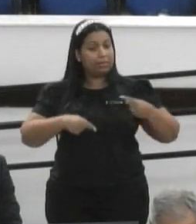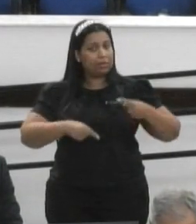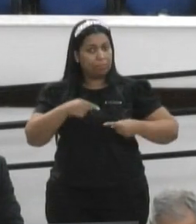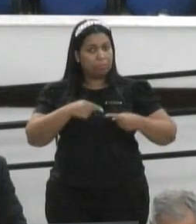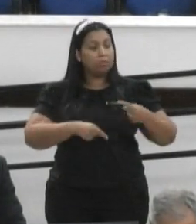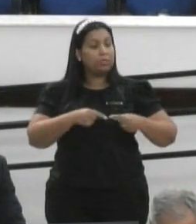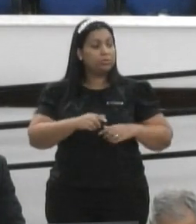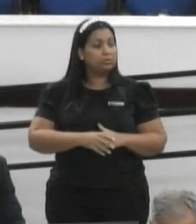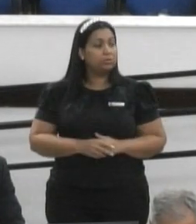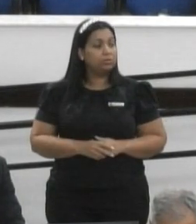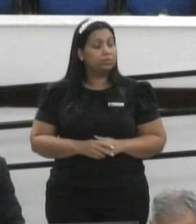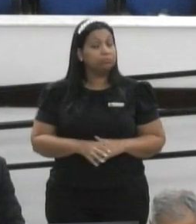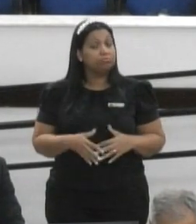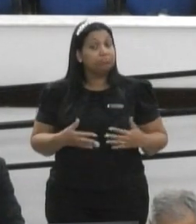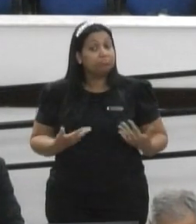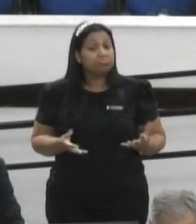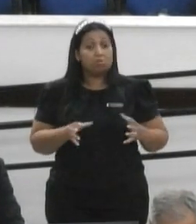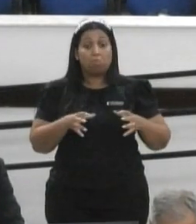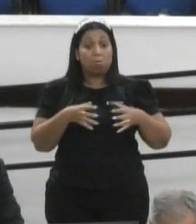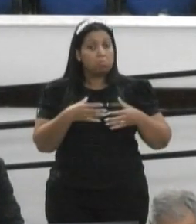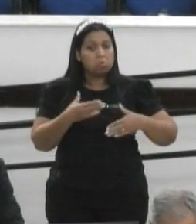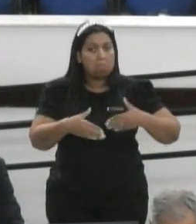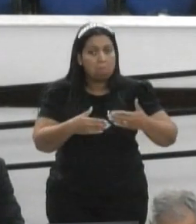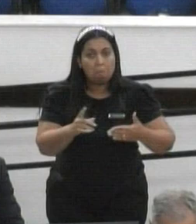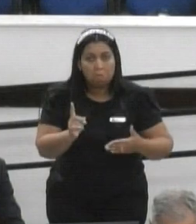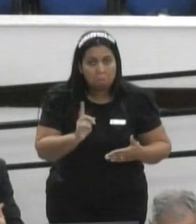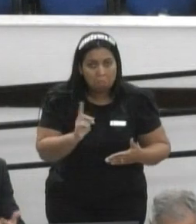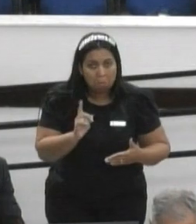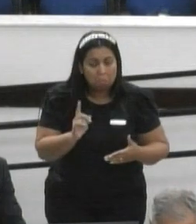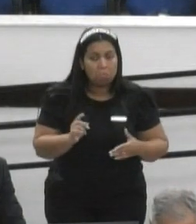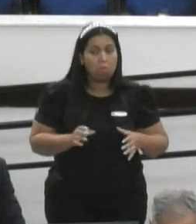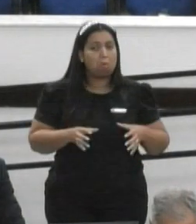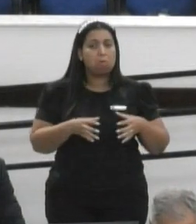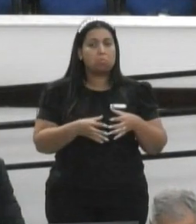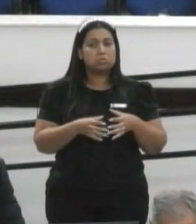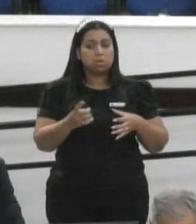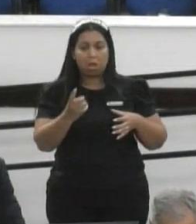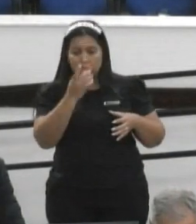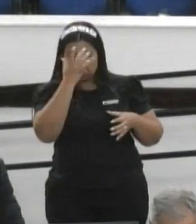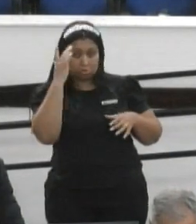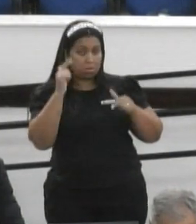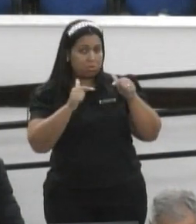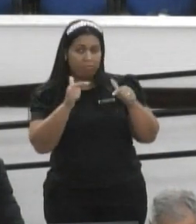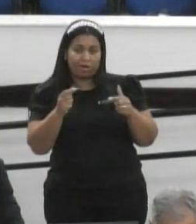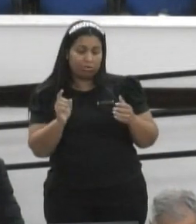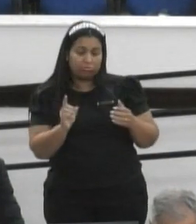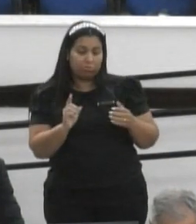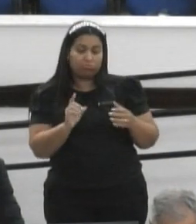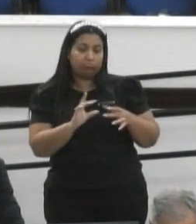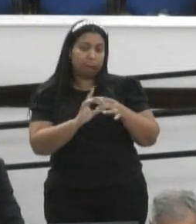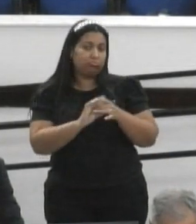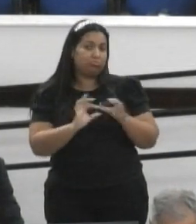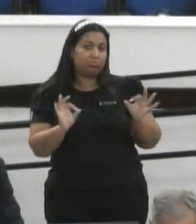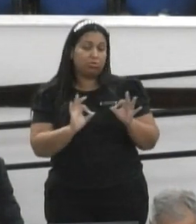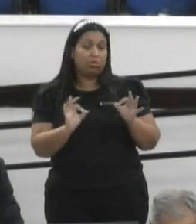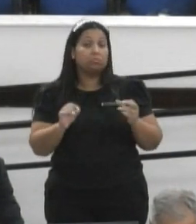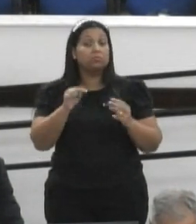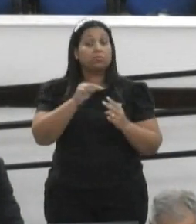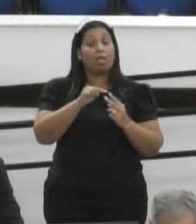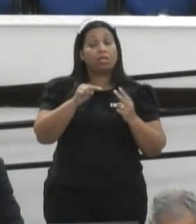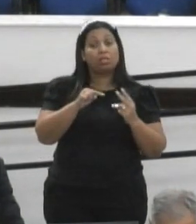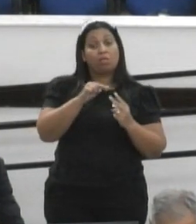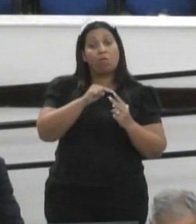né? Então, é uma comissão que não funciona, uma comissão que os trabalhadores não podem contar, e o que eu digo a eles é que tem dois